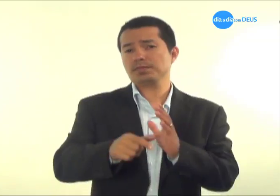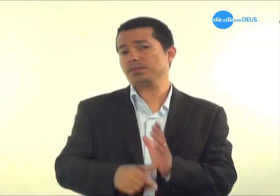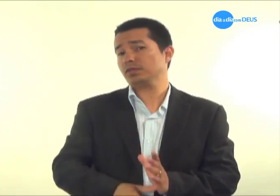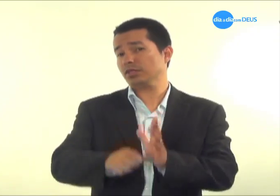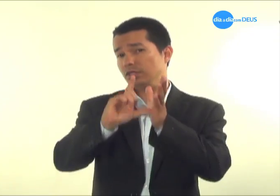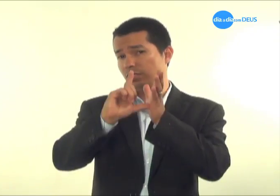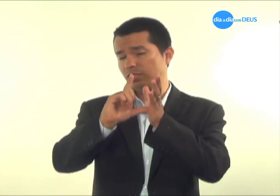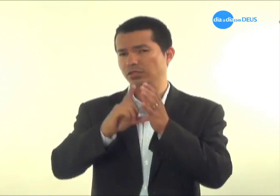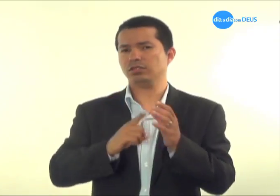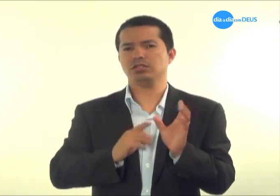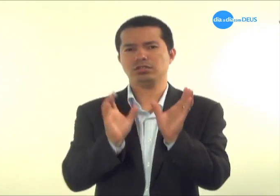do Senhor.